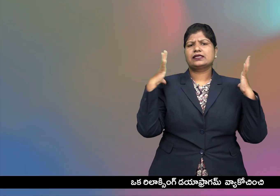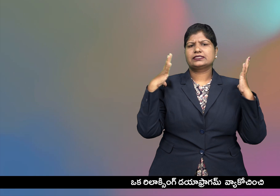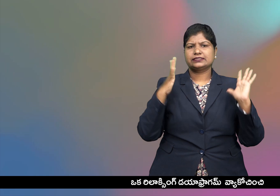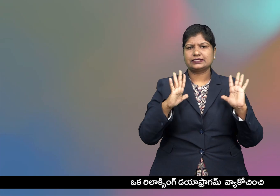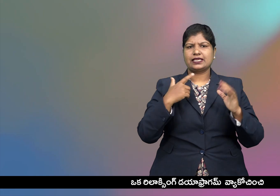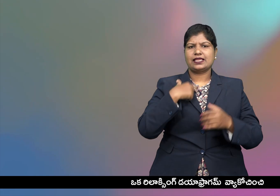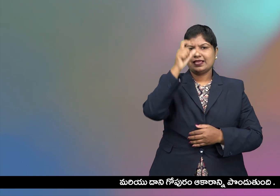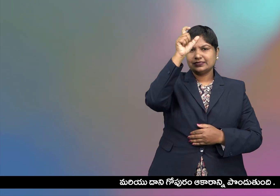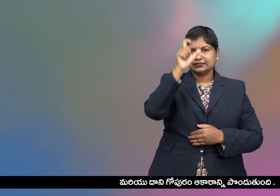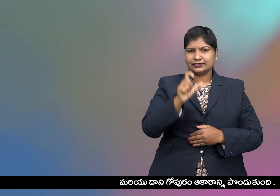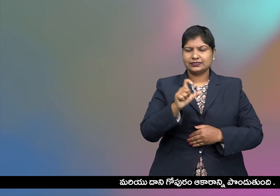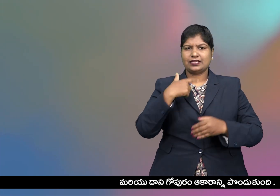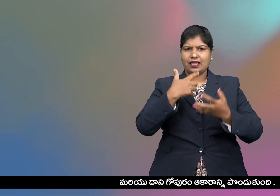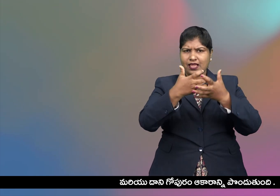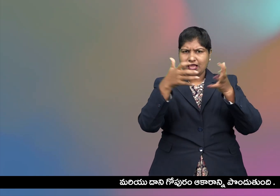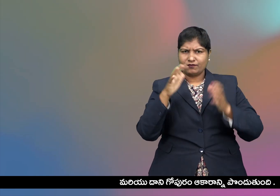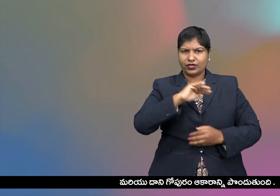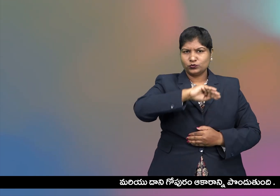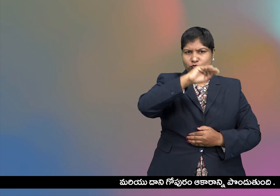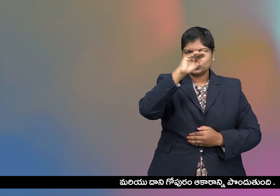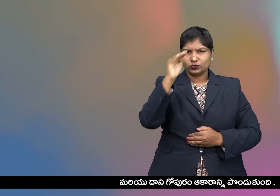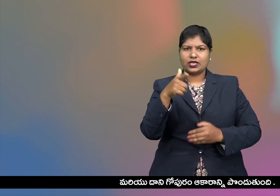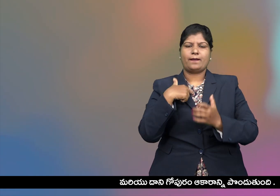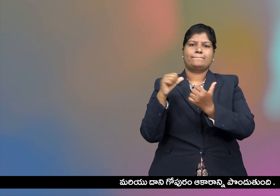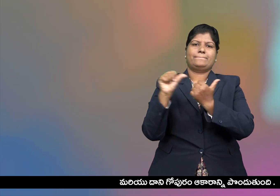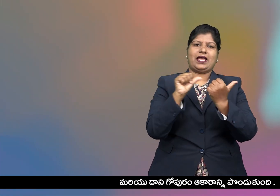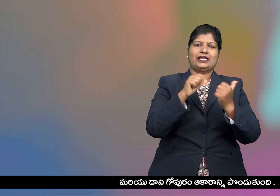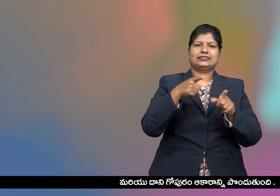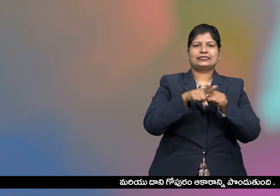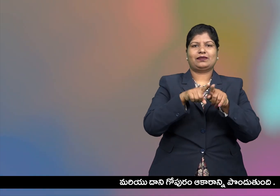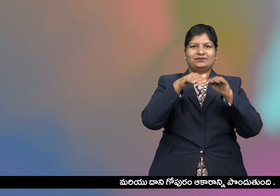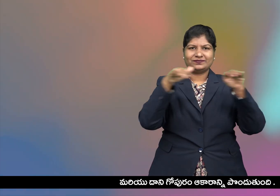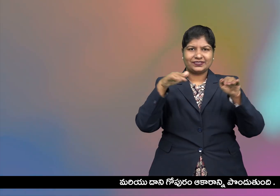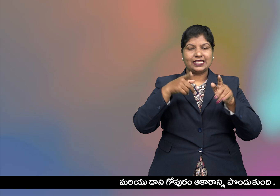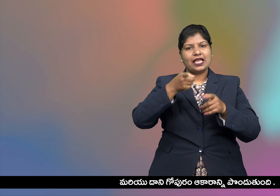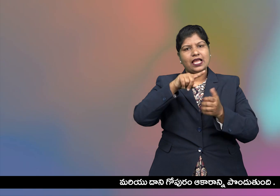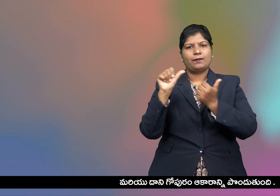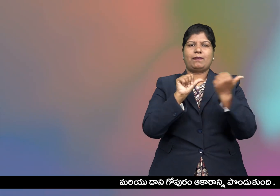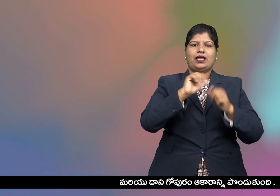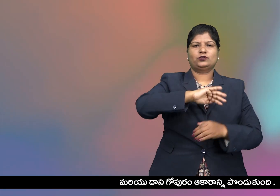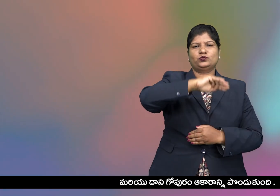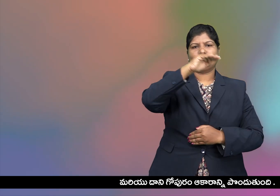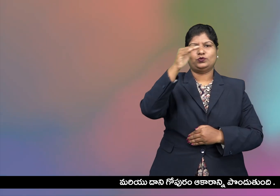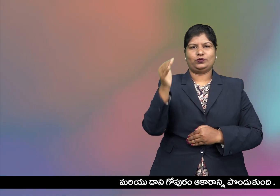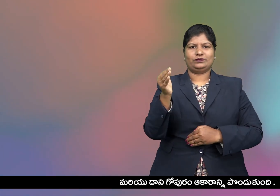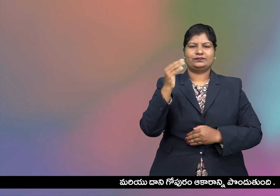డయాఫ్రాగమ్ వ్యాకోచించి మరియు దాని గోపురం ఆకారాన్ని పొడుతుంది.